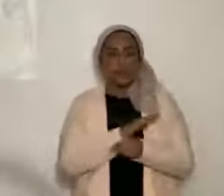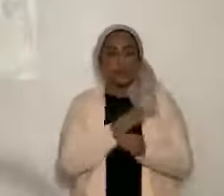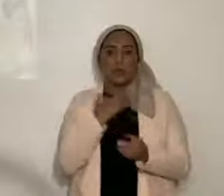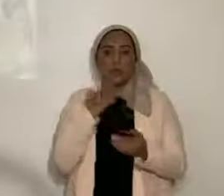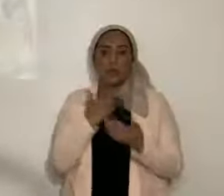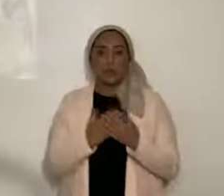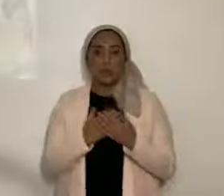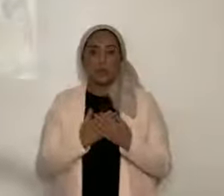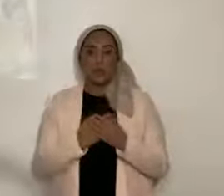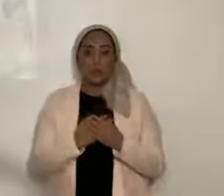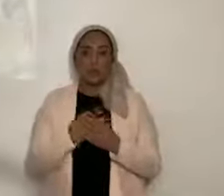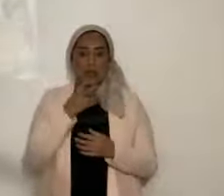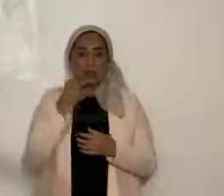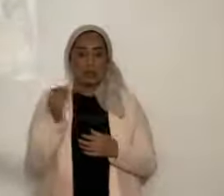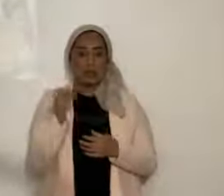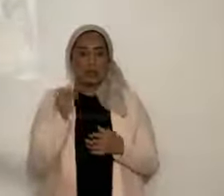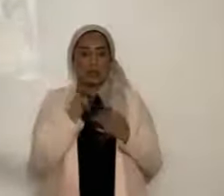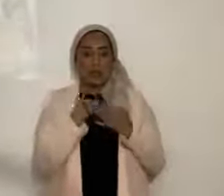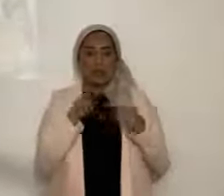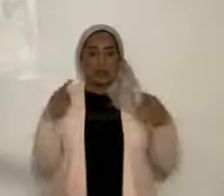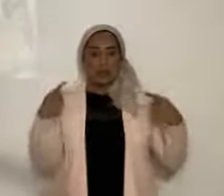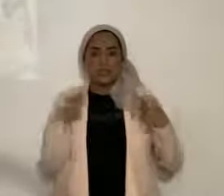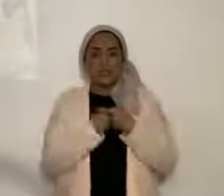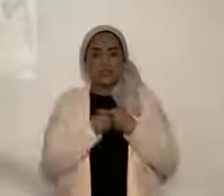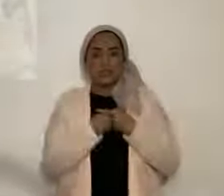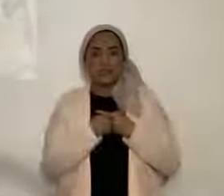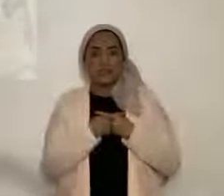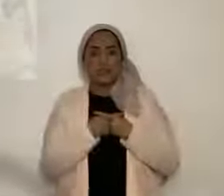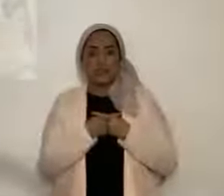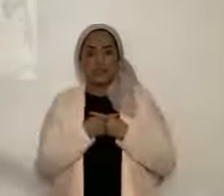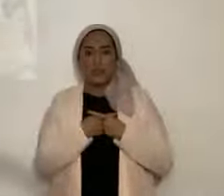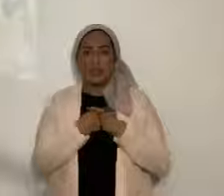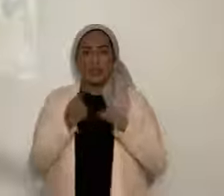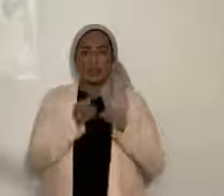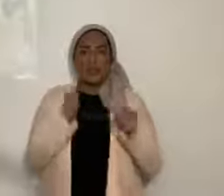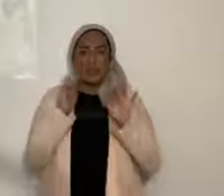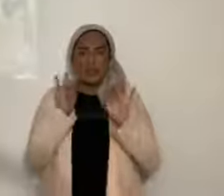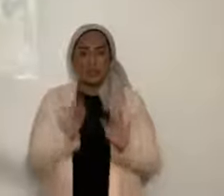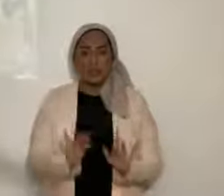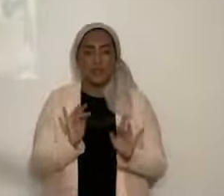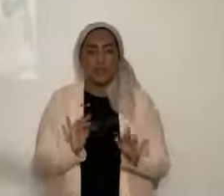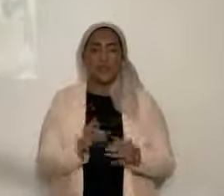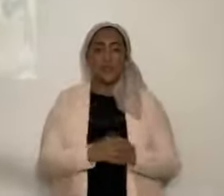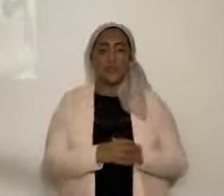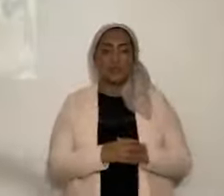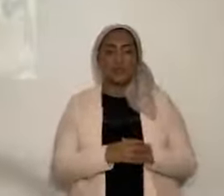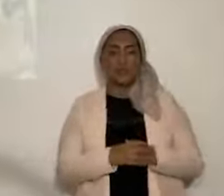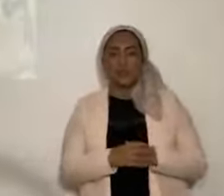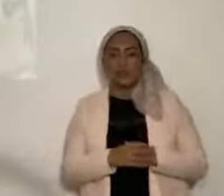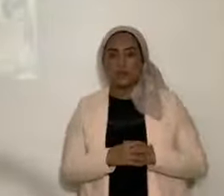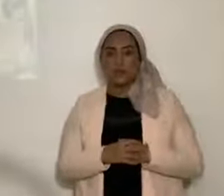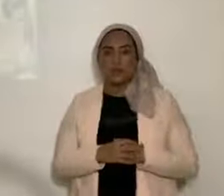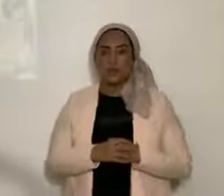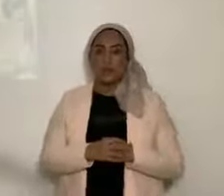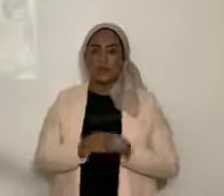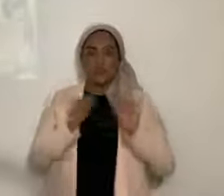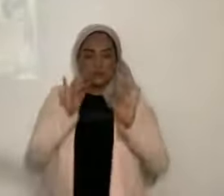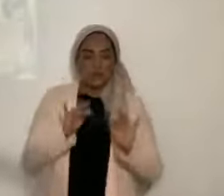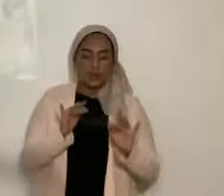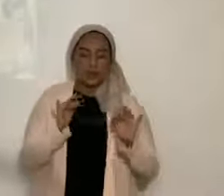bienestar. Y eso es lo opuesto al consuelo, sí, al consuelo, a